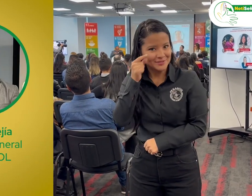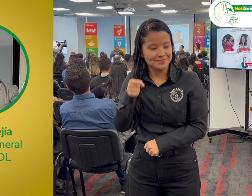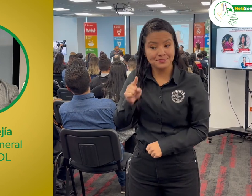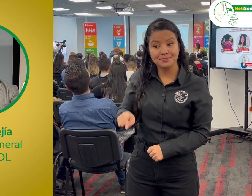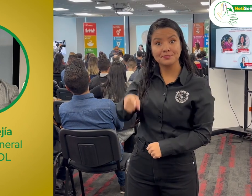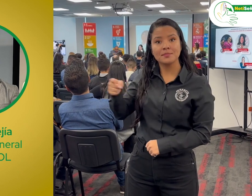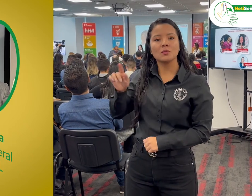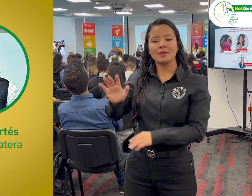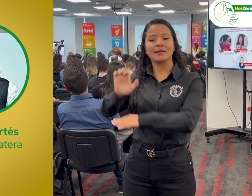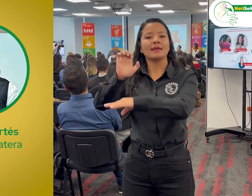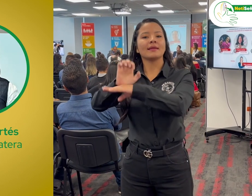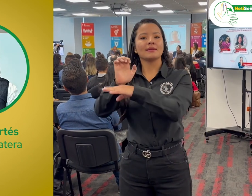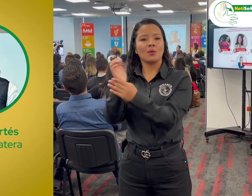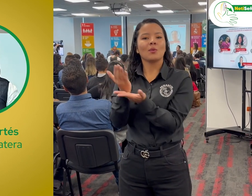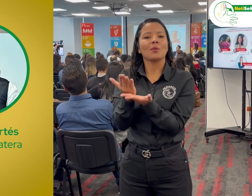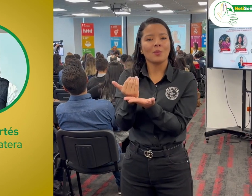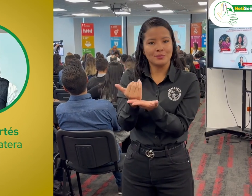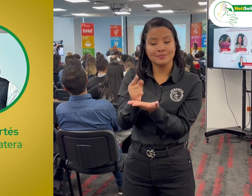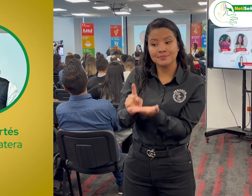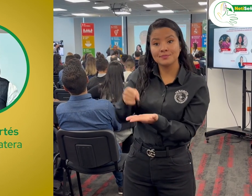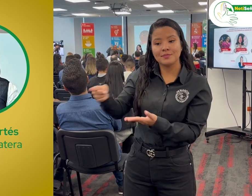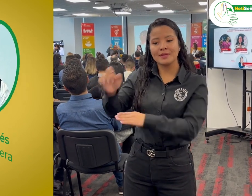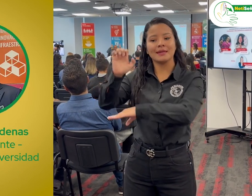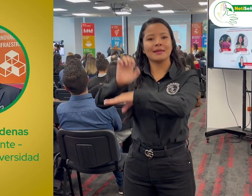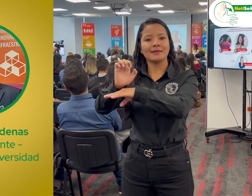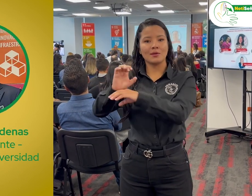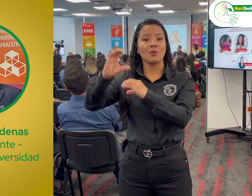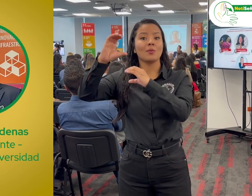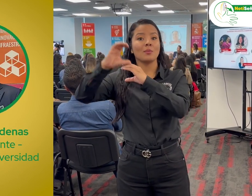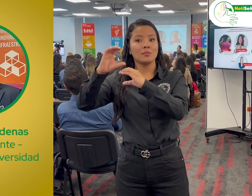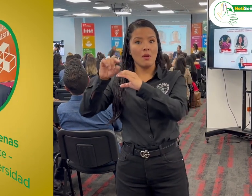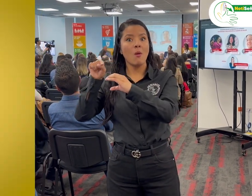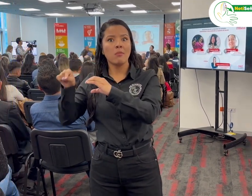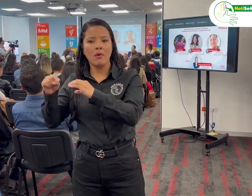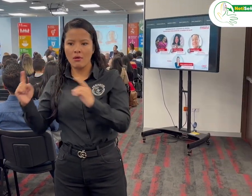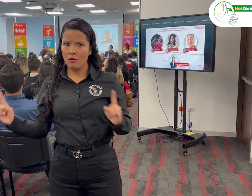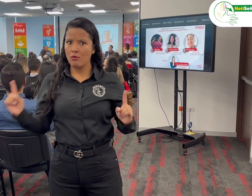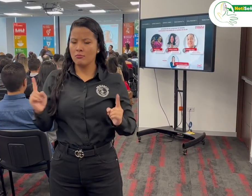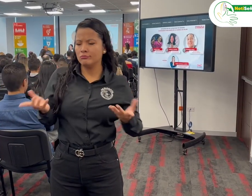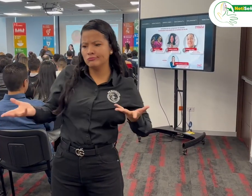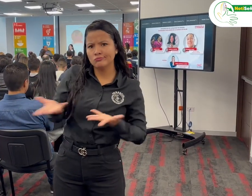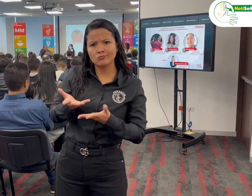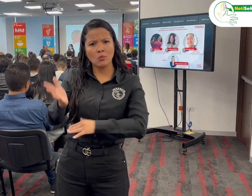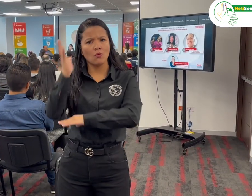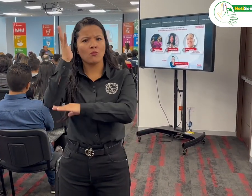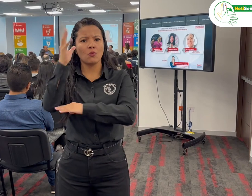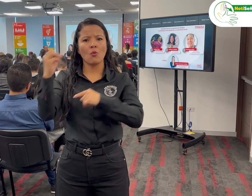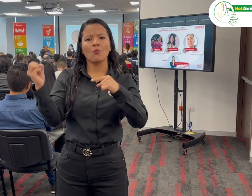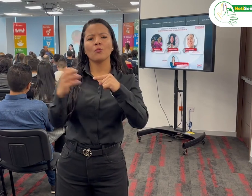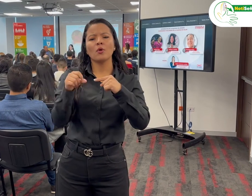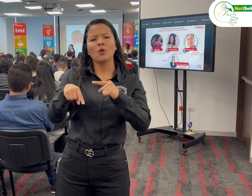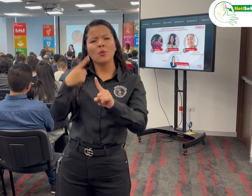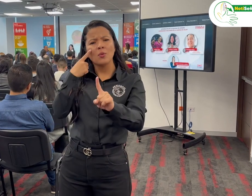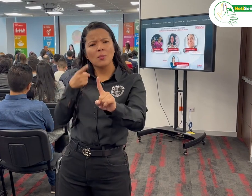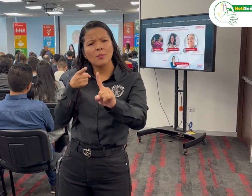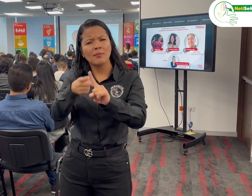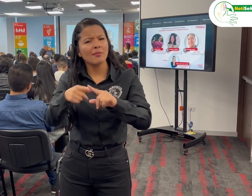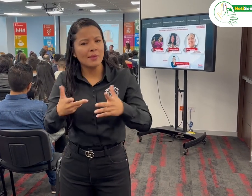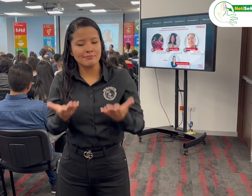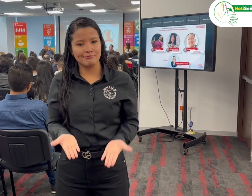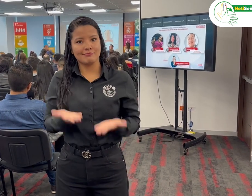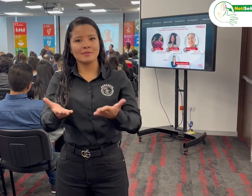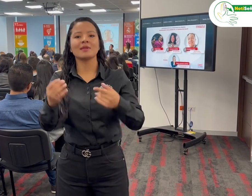FENASCOL participó Henry Mejía, director general. Además, participaron representantes de Equilátera y de la Cámara de